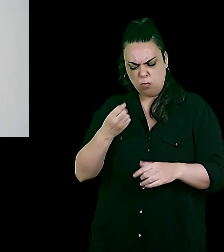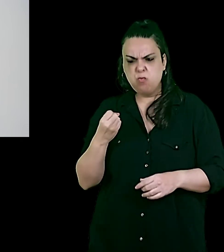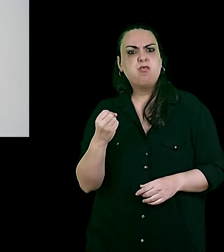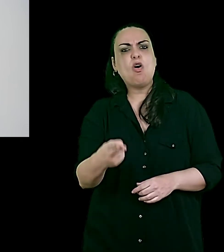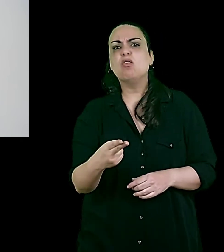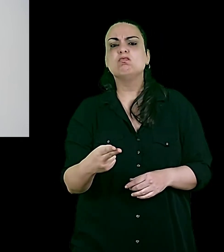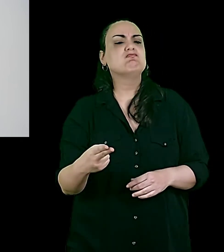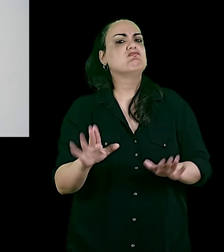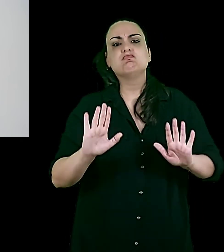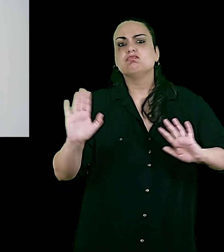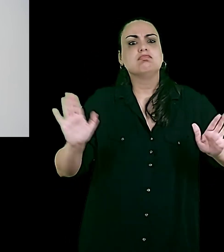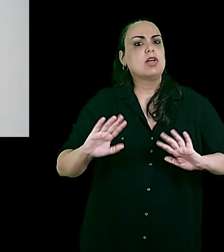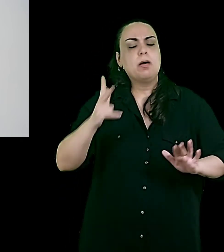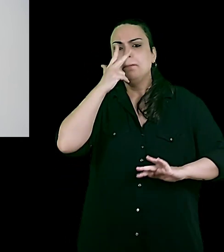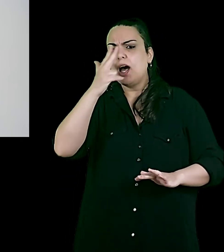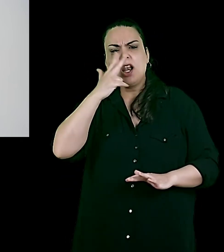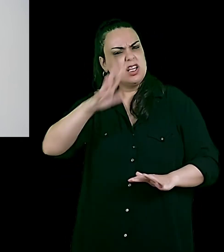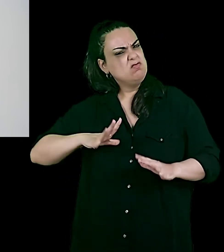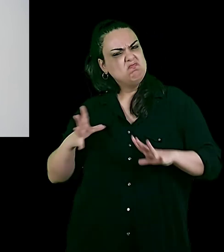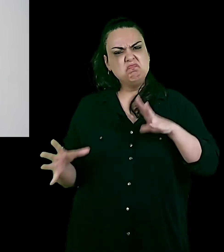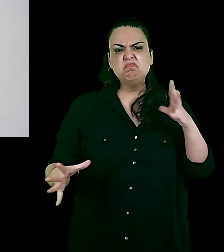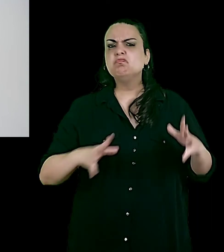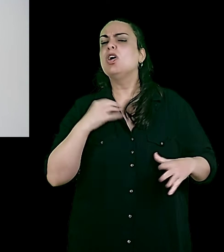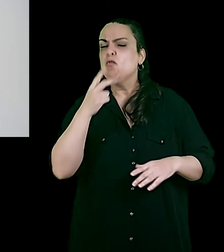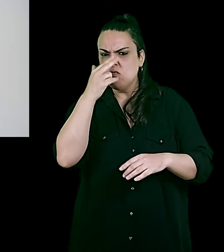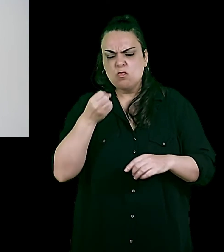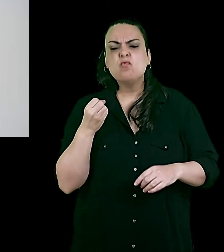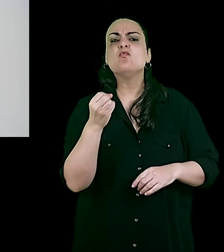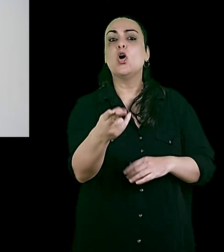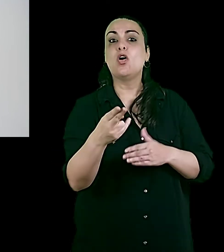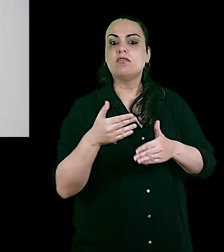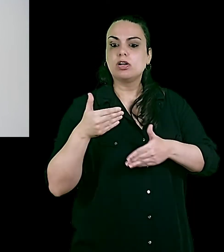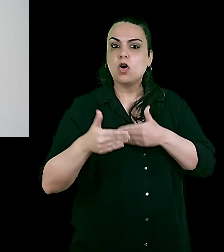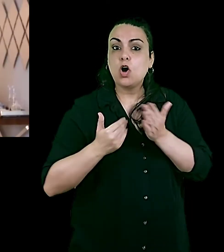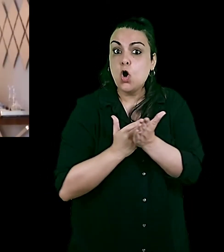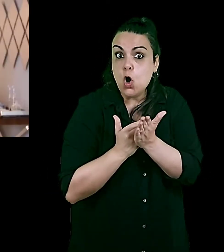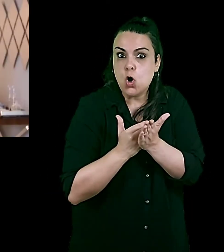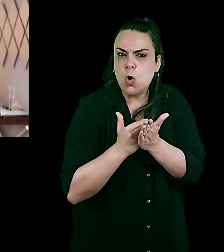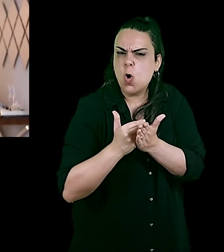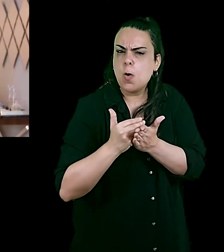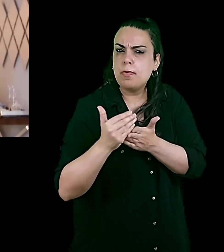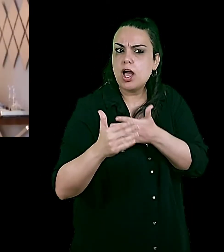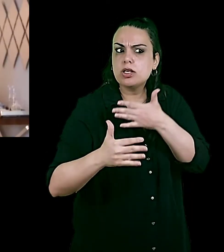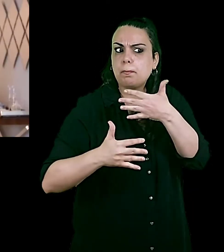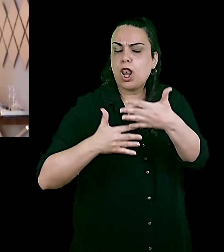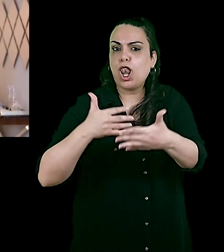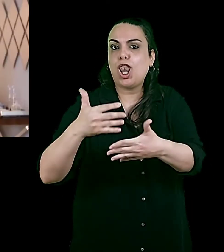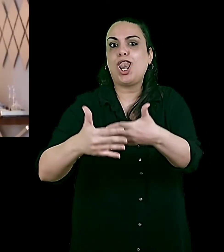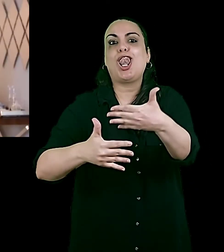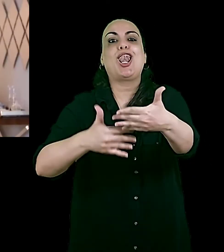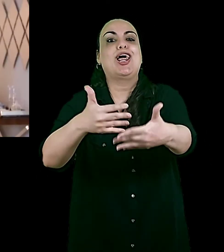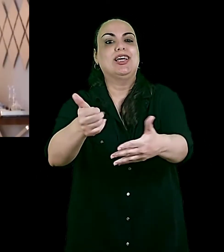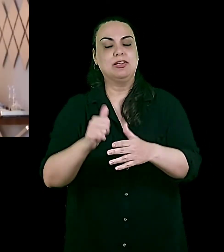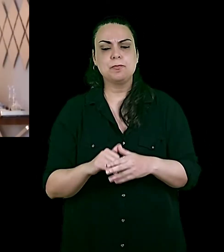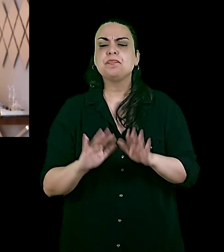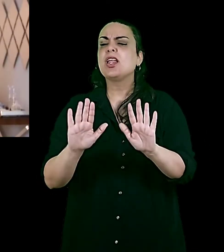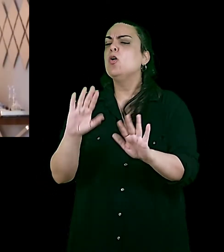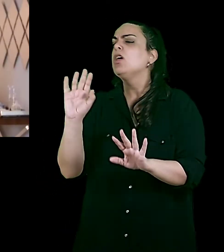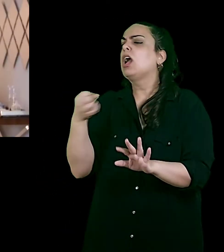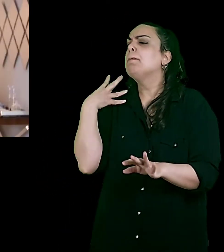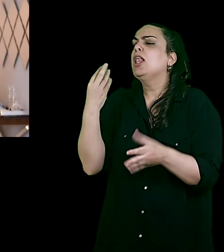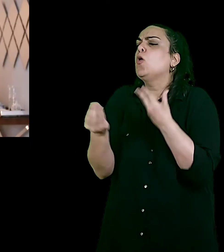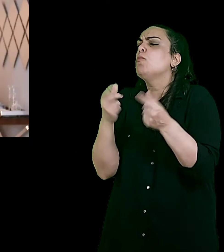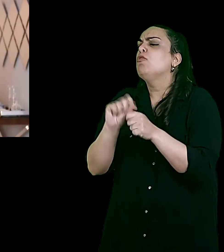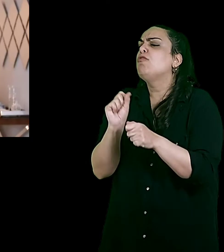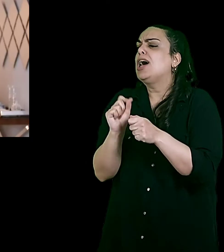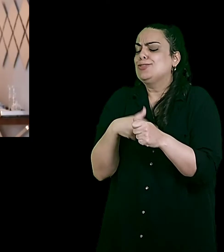que os obstáculos começam a se tornar mais evidentes. E isso agiganta o medo que nós já tínhamos. E aí, Camila, o que eu